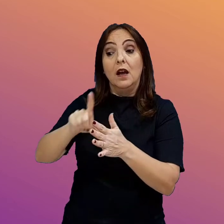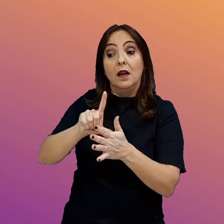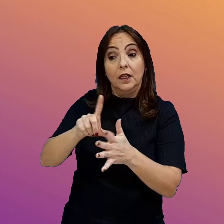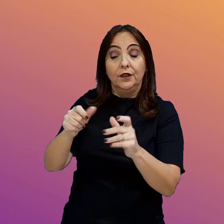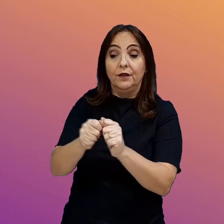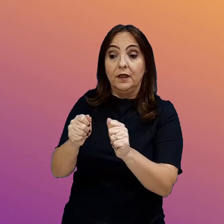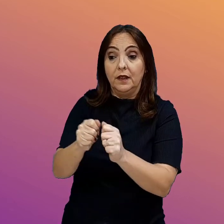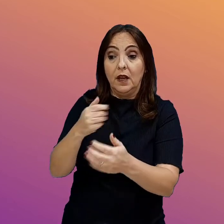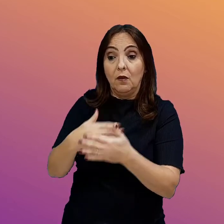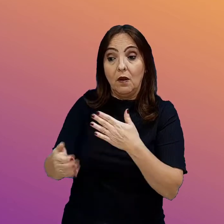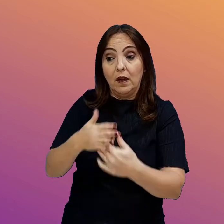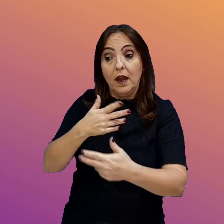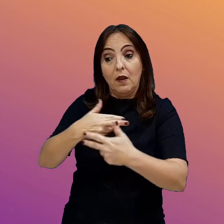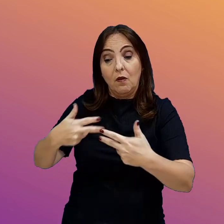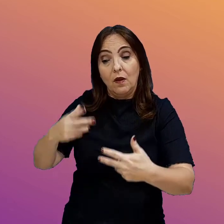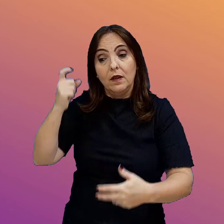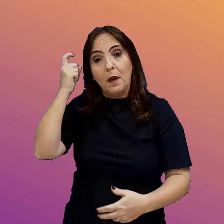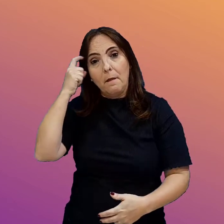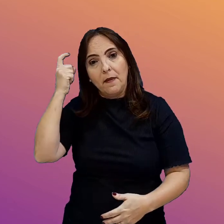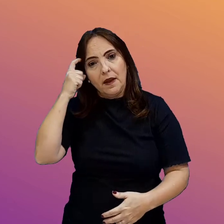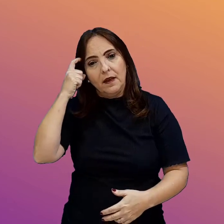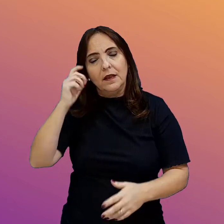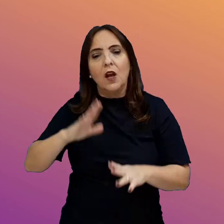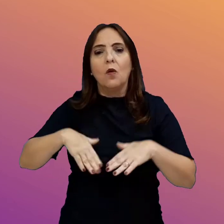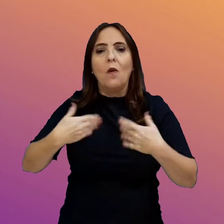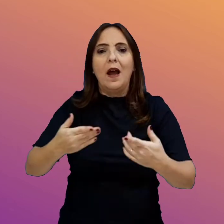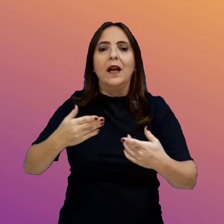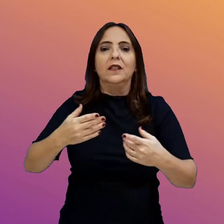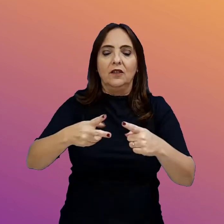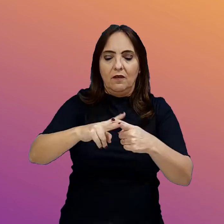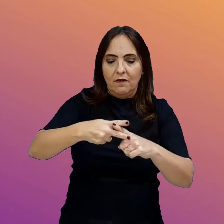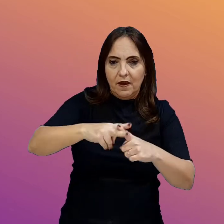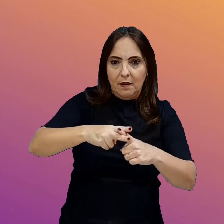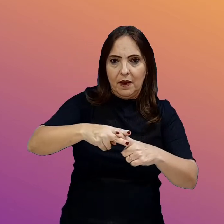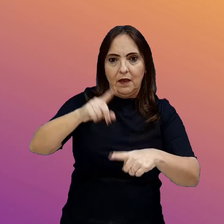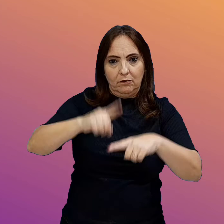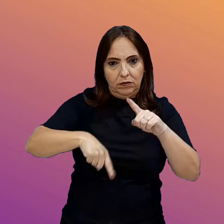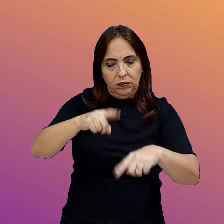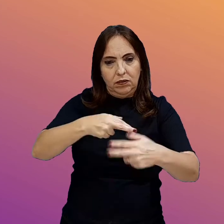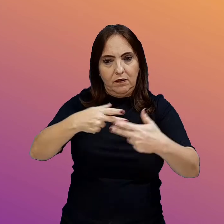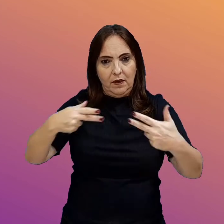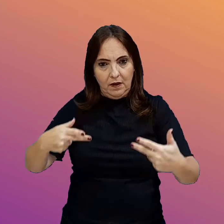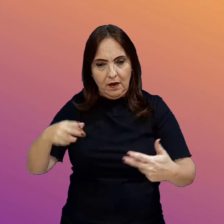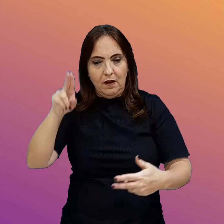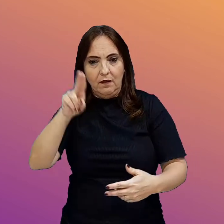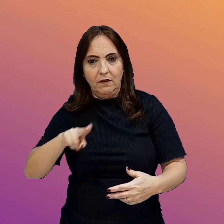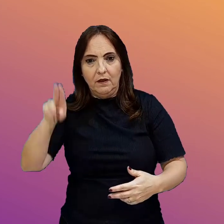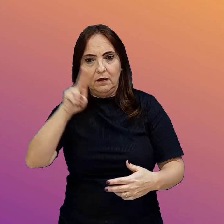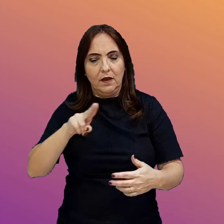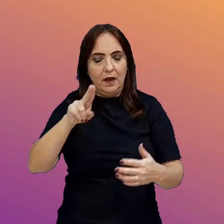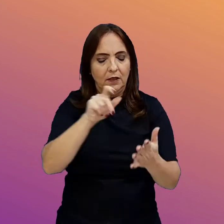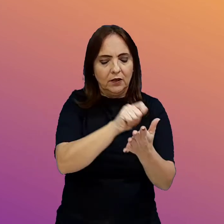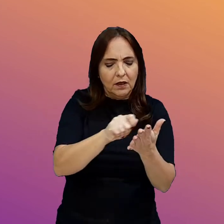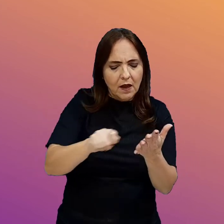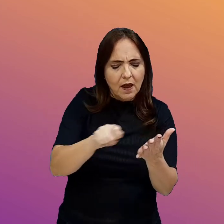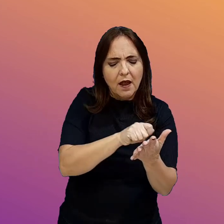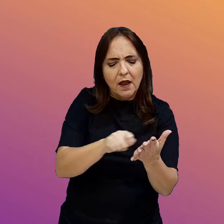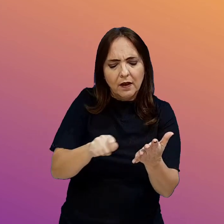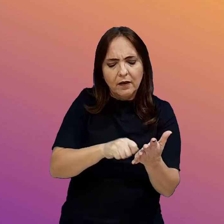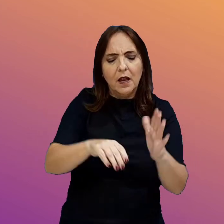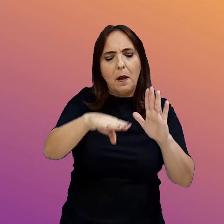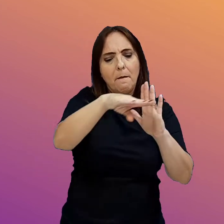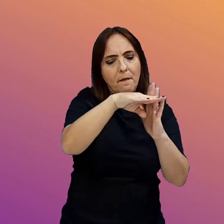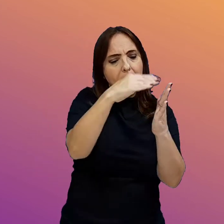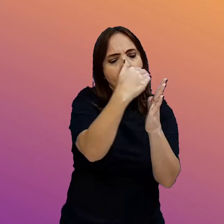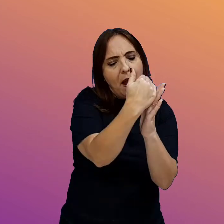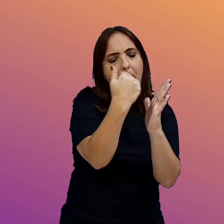você fazer qualquer coisa, pensa quais são as ferramentas que você vai precisar. Bota isso num papel, escreve em algum lugar, faz uma lista